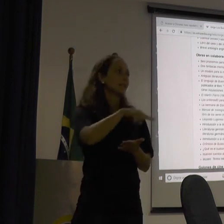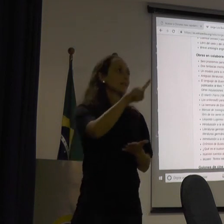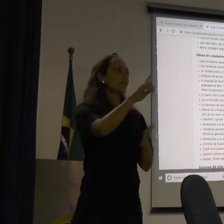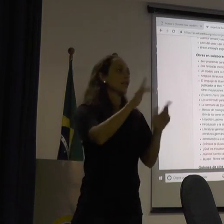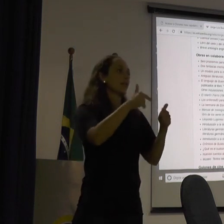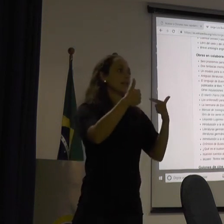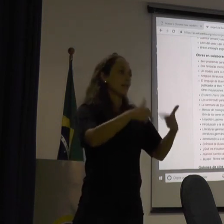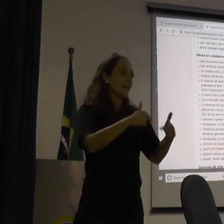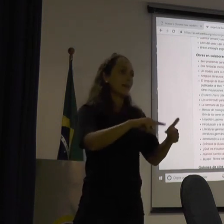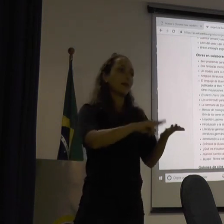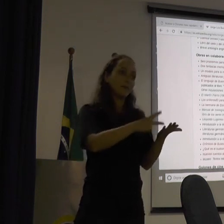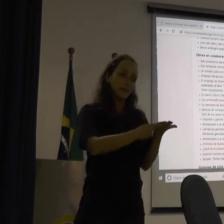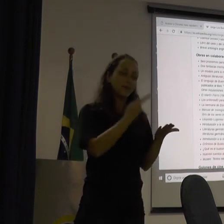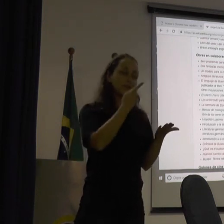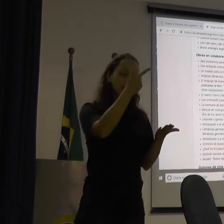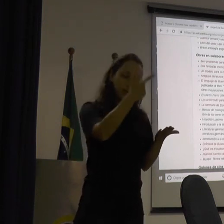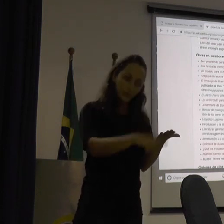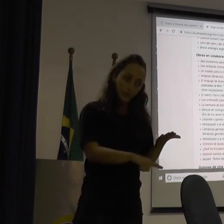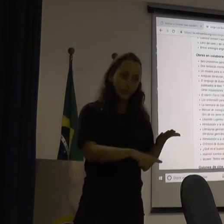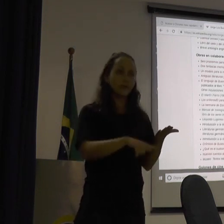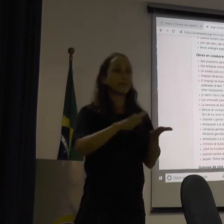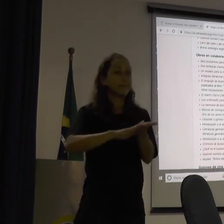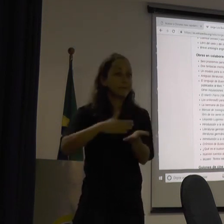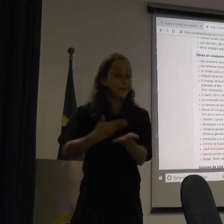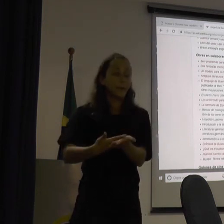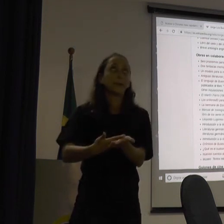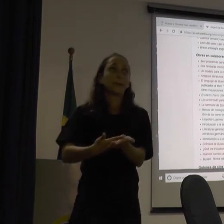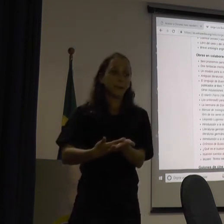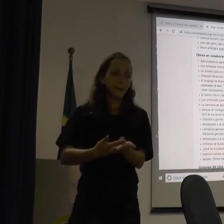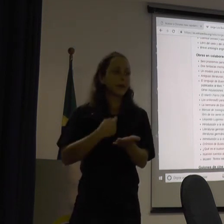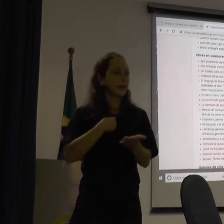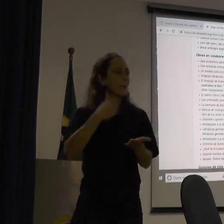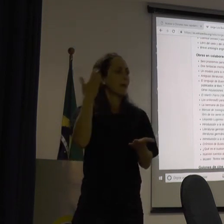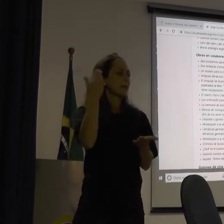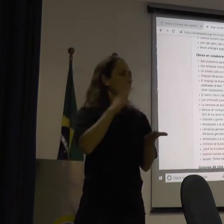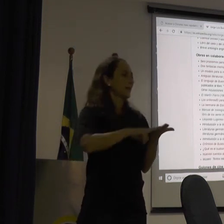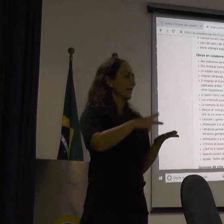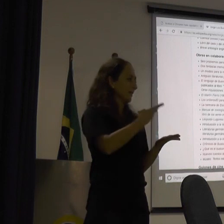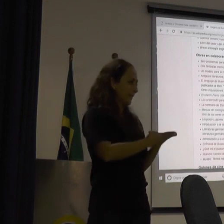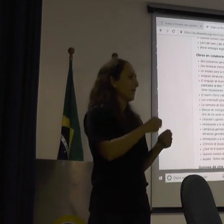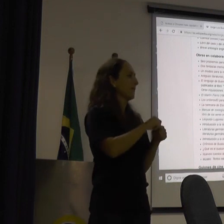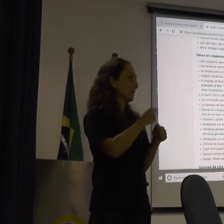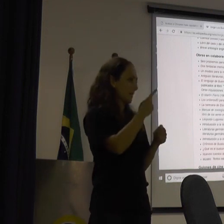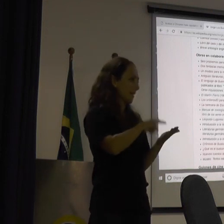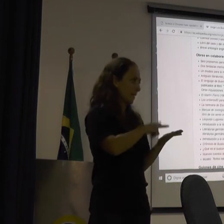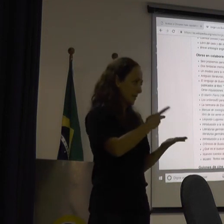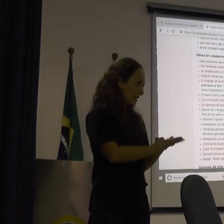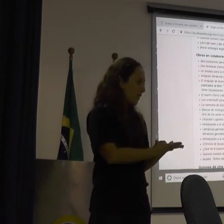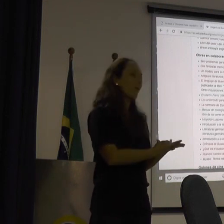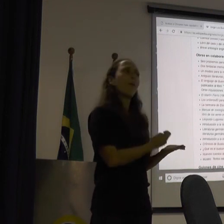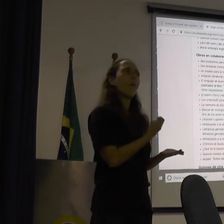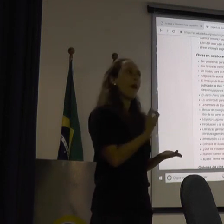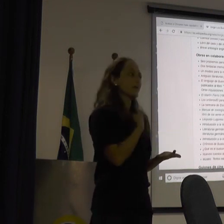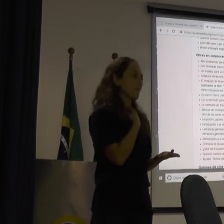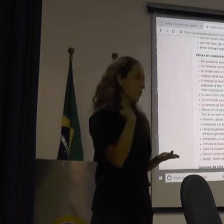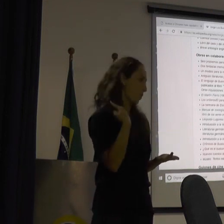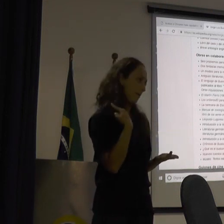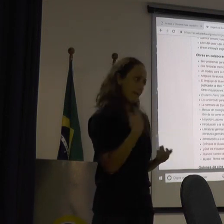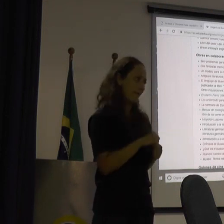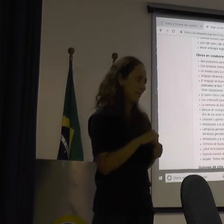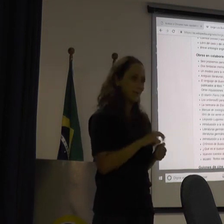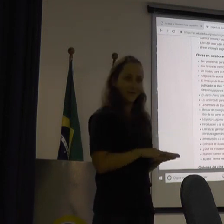tradução, repito, né, ainda mais intérprete. Eu fiz uma tradução uma vez do José Lambert, eu quase morri,